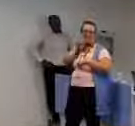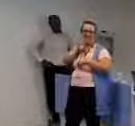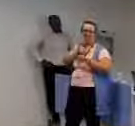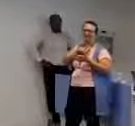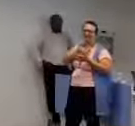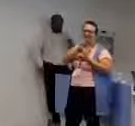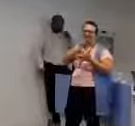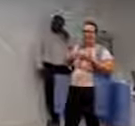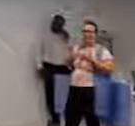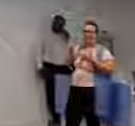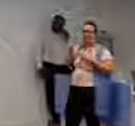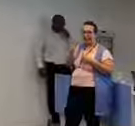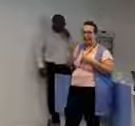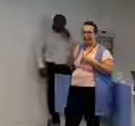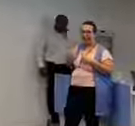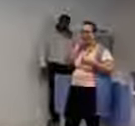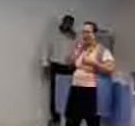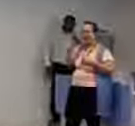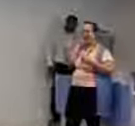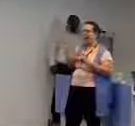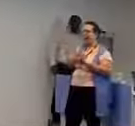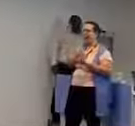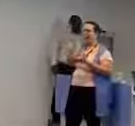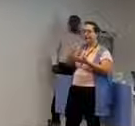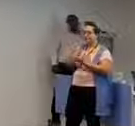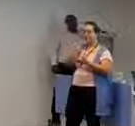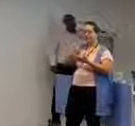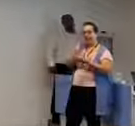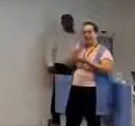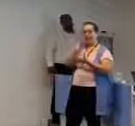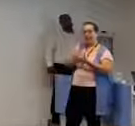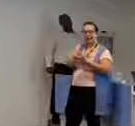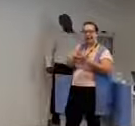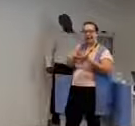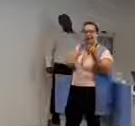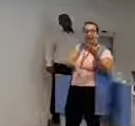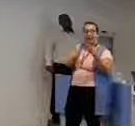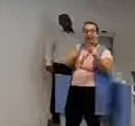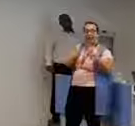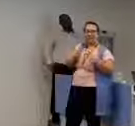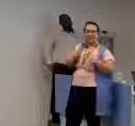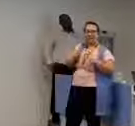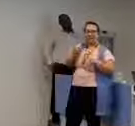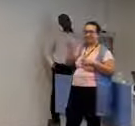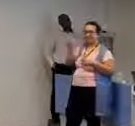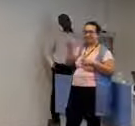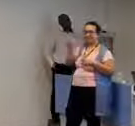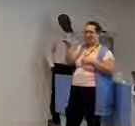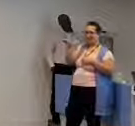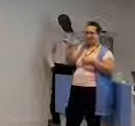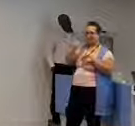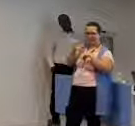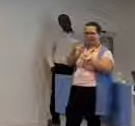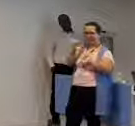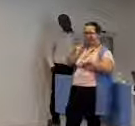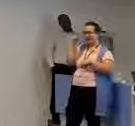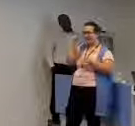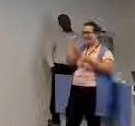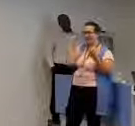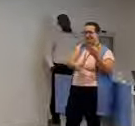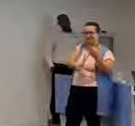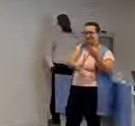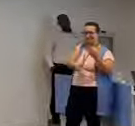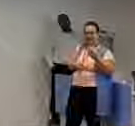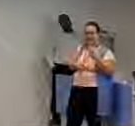de retrabalho e não conformidade muito elevado no Brasil ainda. Ok? Isso se dá por dois motivos principais.